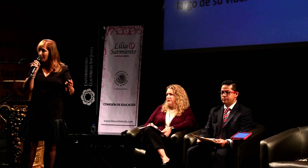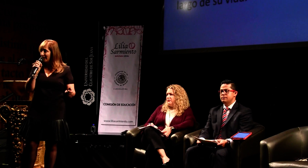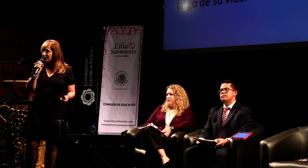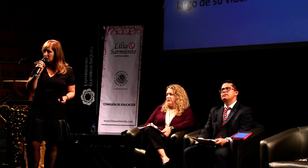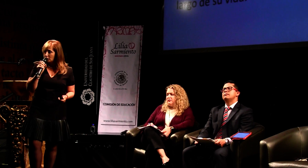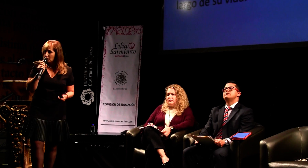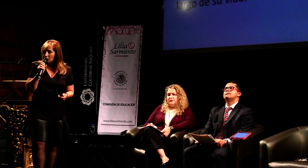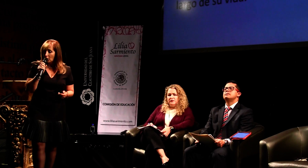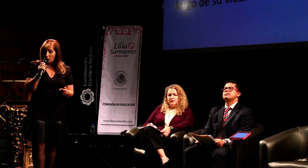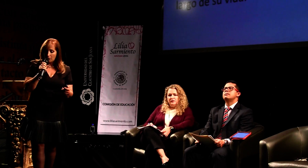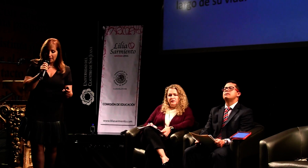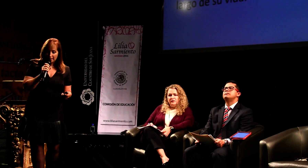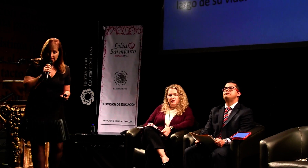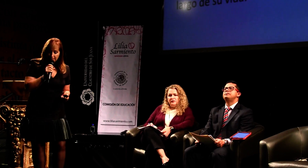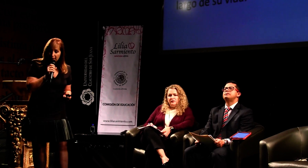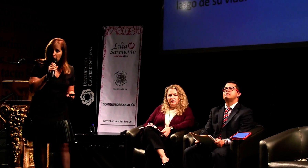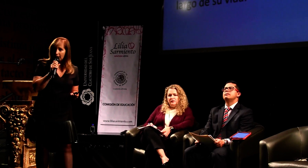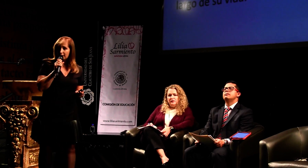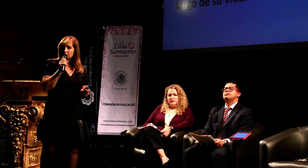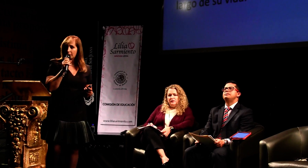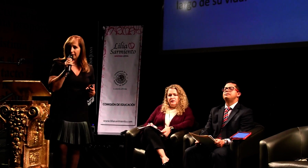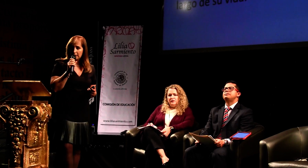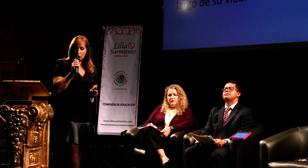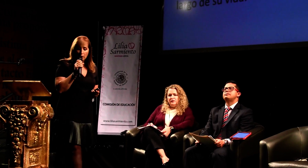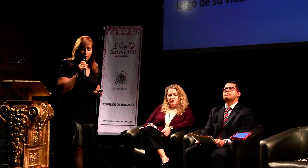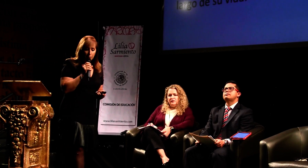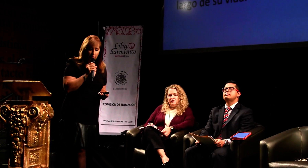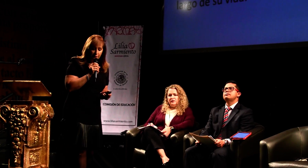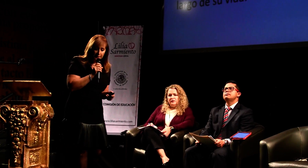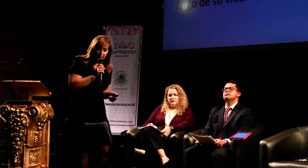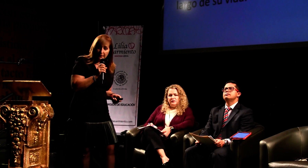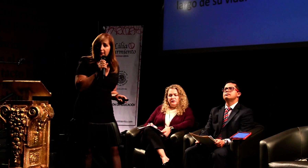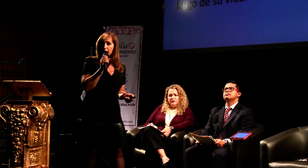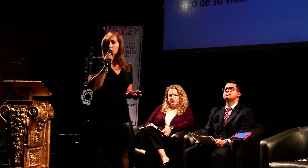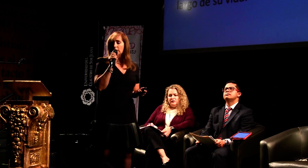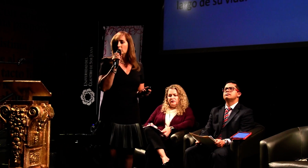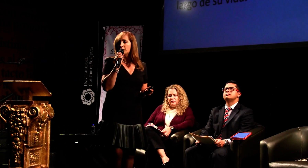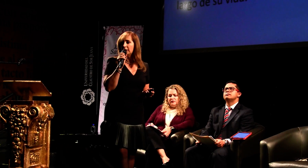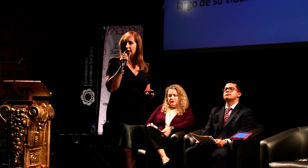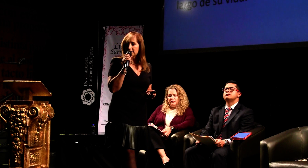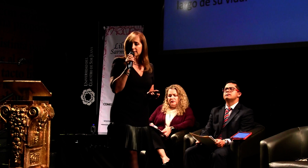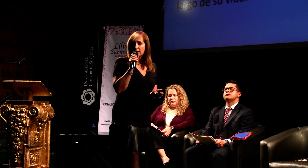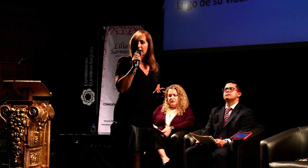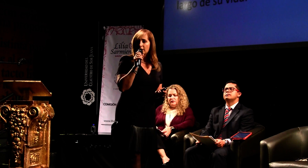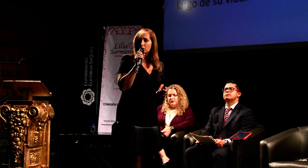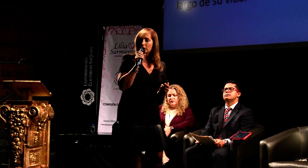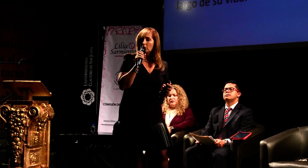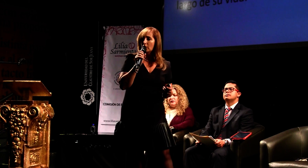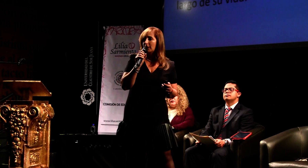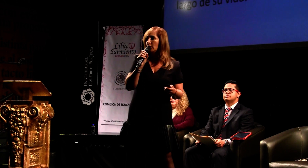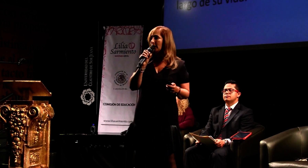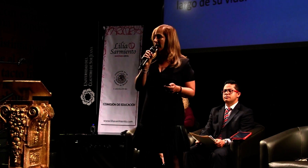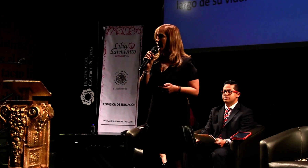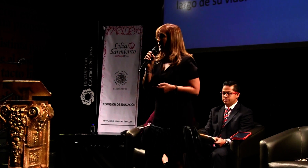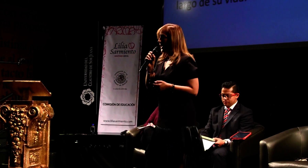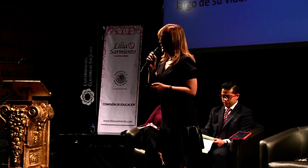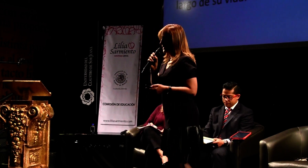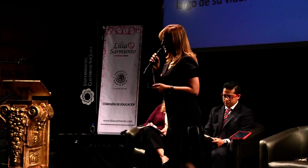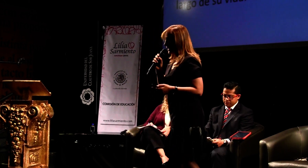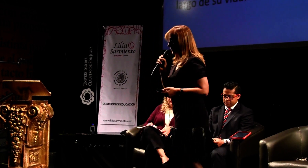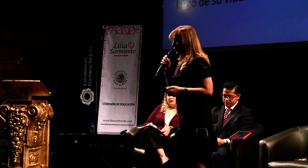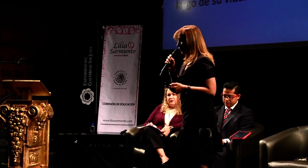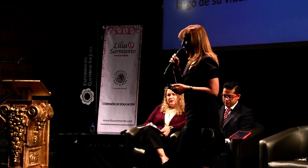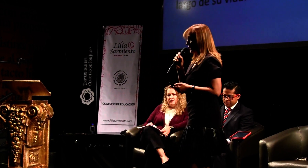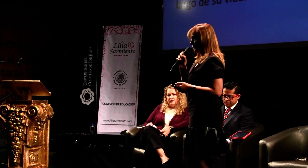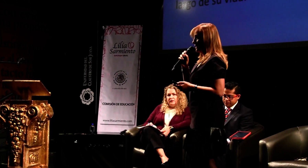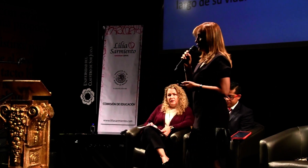como maestros, como país, para lograr este objetivo? Porque finalmente un niño feliz es un niño que va a lograr